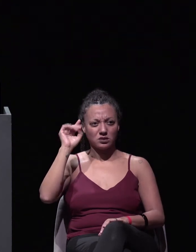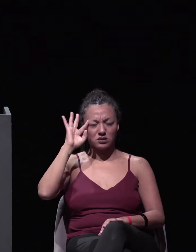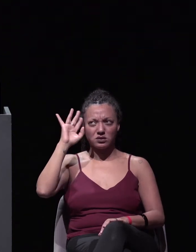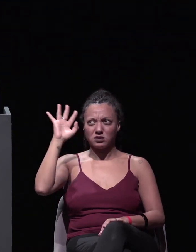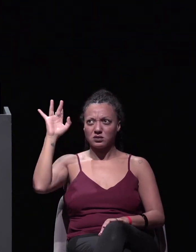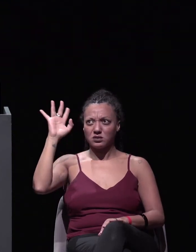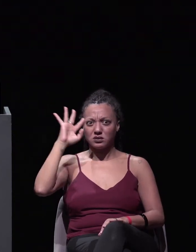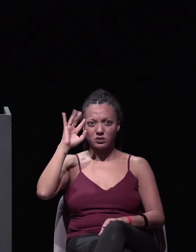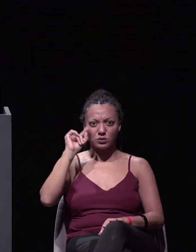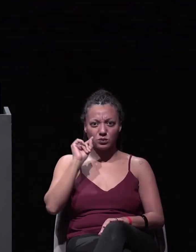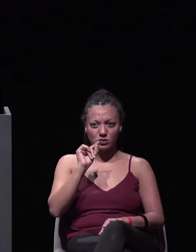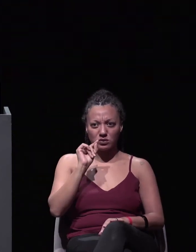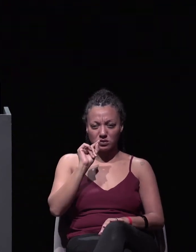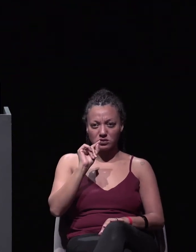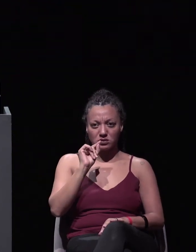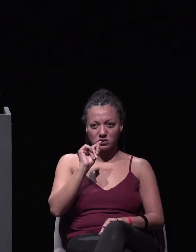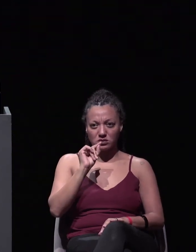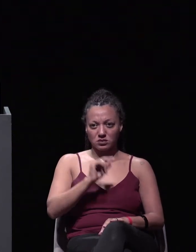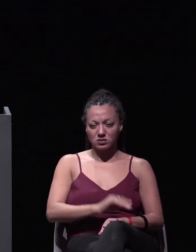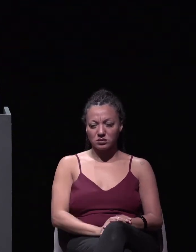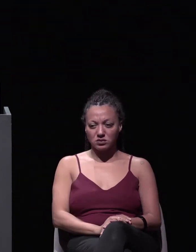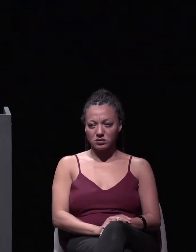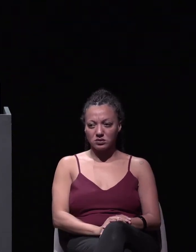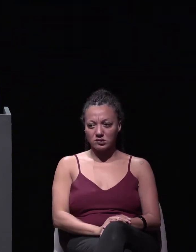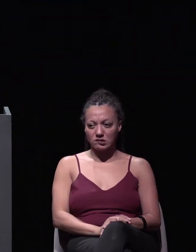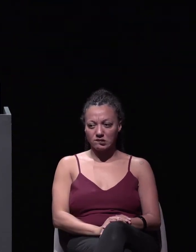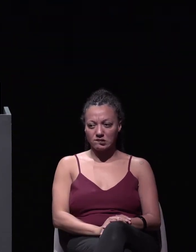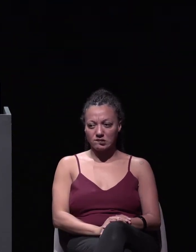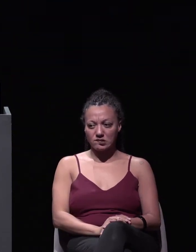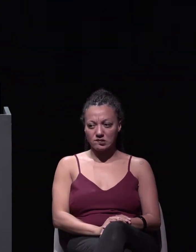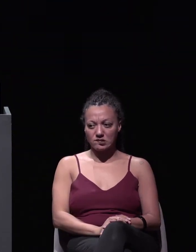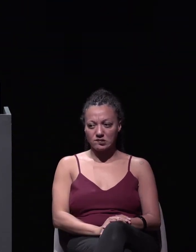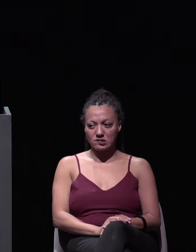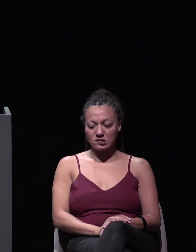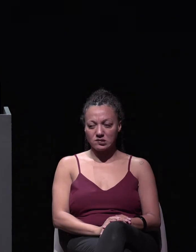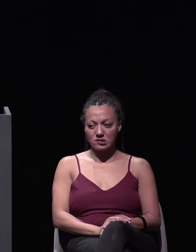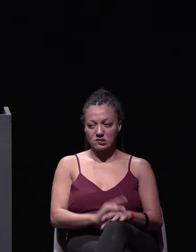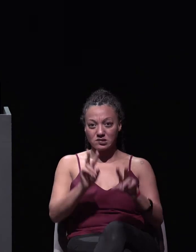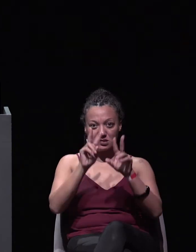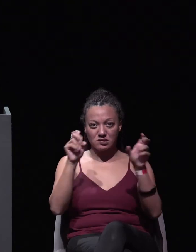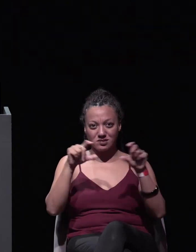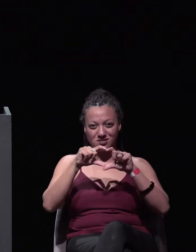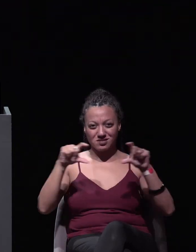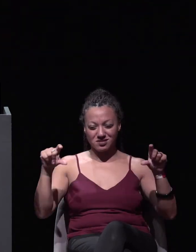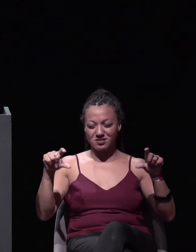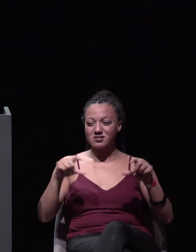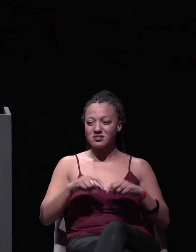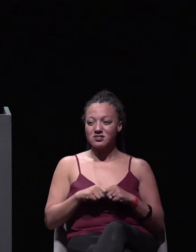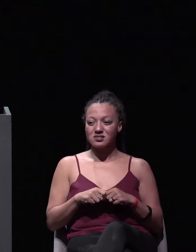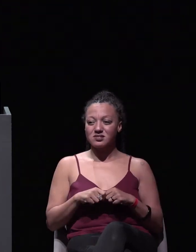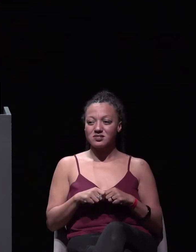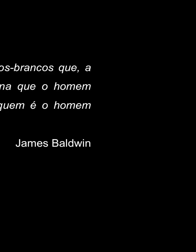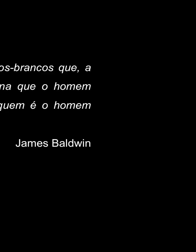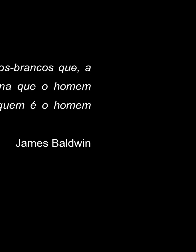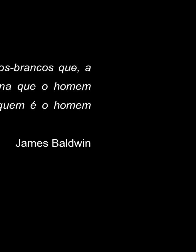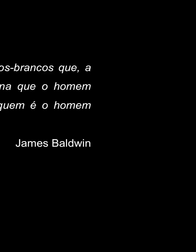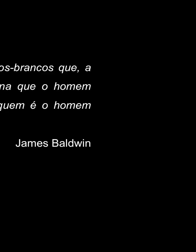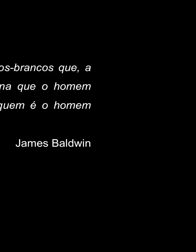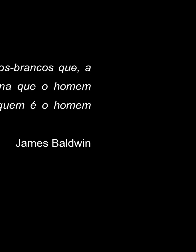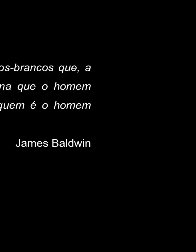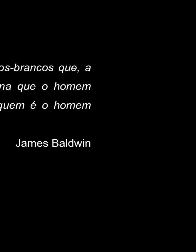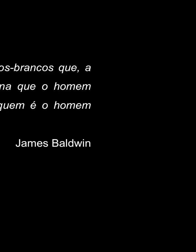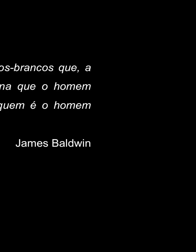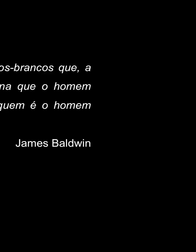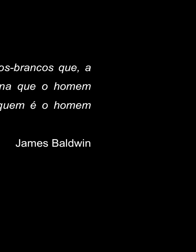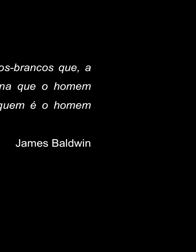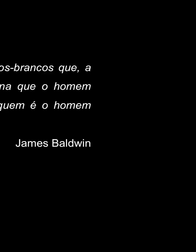surgem e se estabelecem, né? Uma das citações que ele vai relacionar às obras é essa